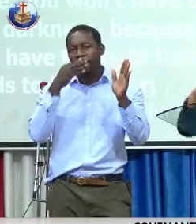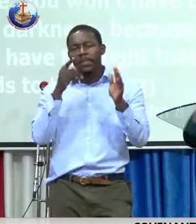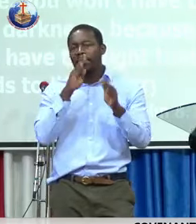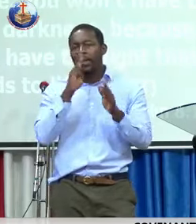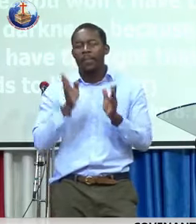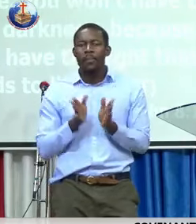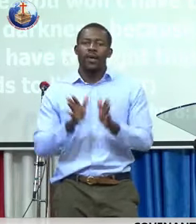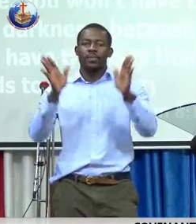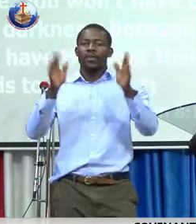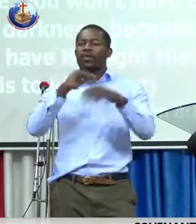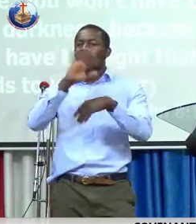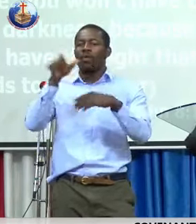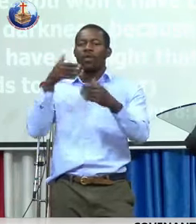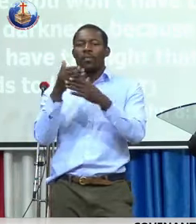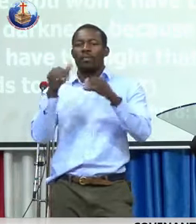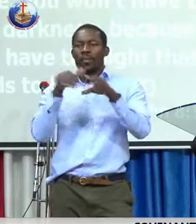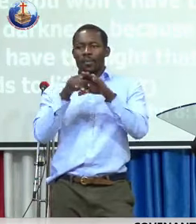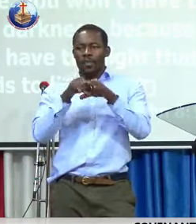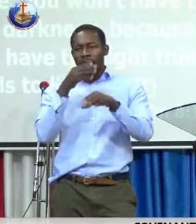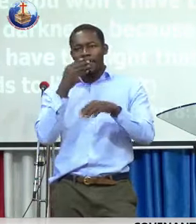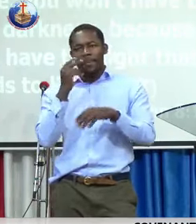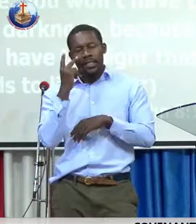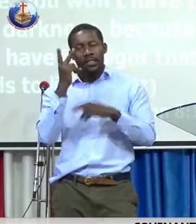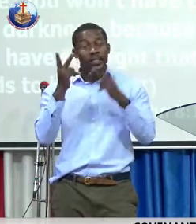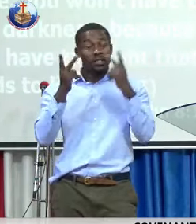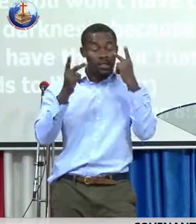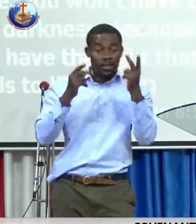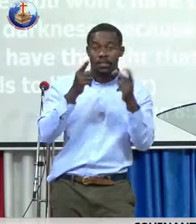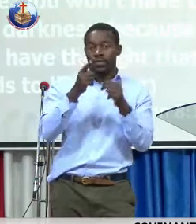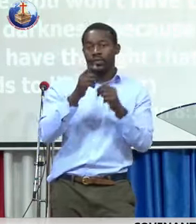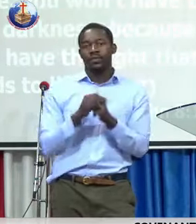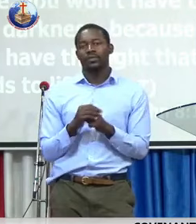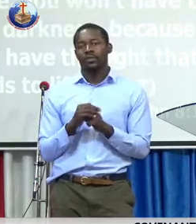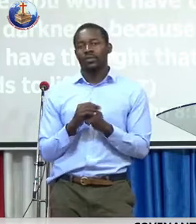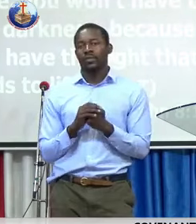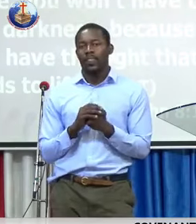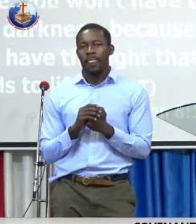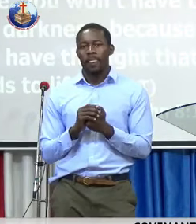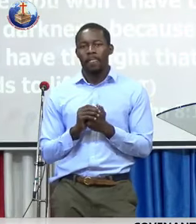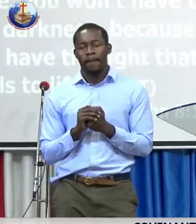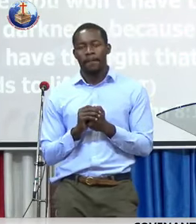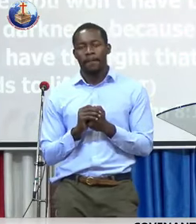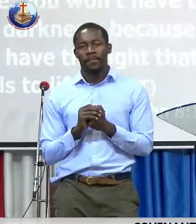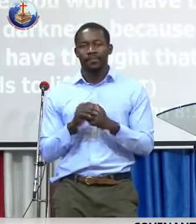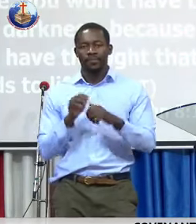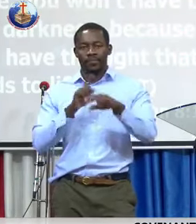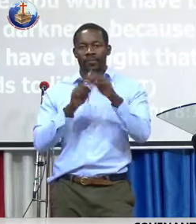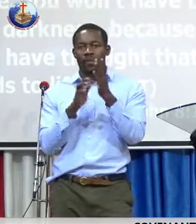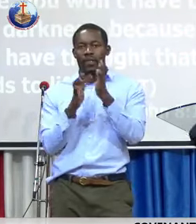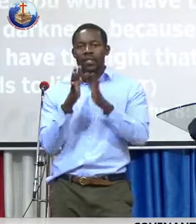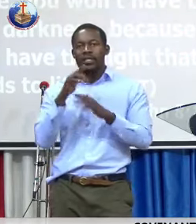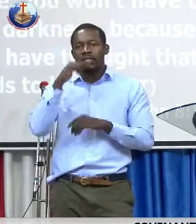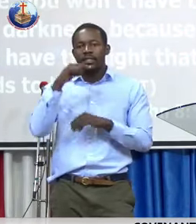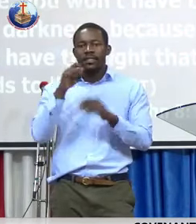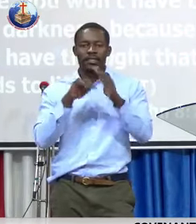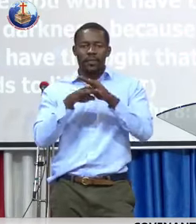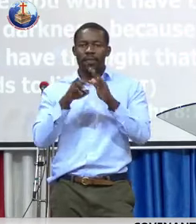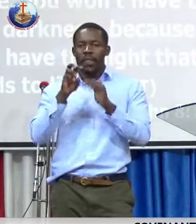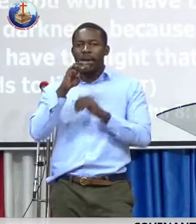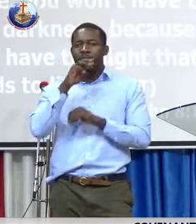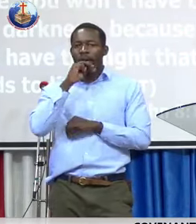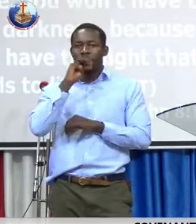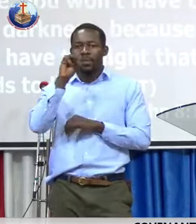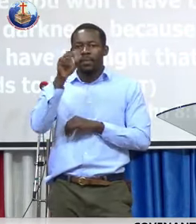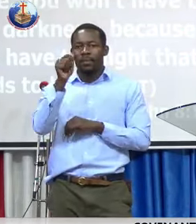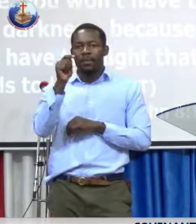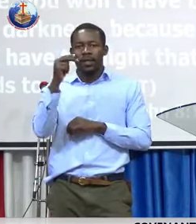everybody. Alikuwa anatuambia kwamba ni jukumu letu kujiweka wazi mbele ya watu kuonekana kwa kila mmoja. When he says in Matthew 5:16 you cannot light